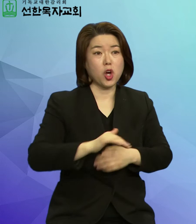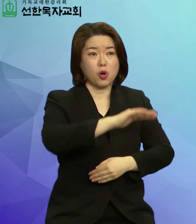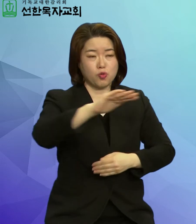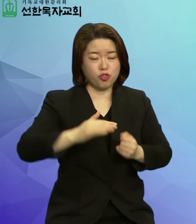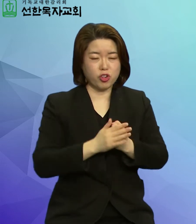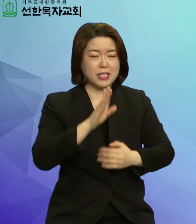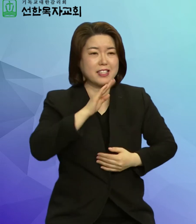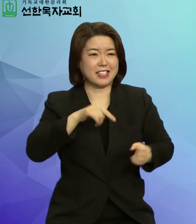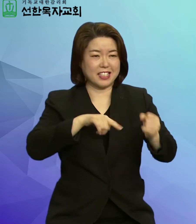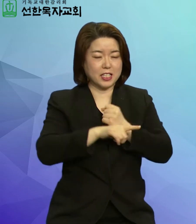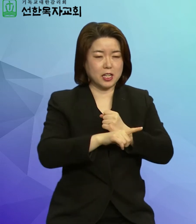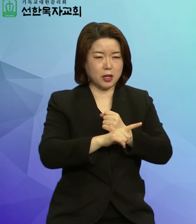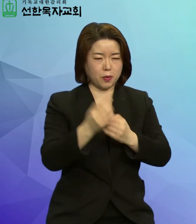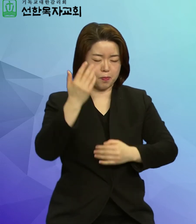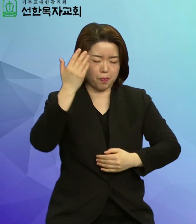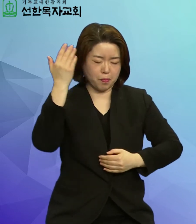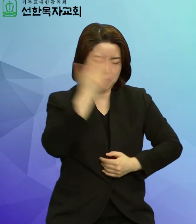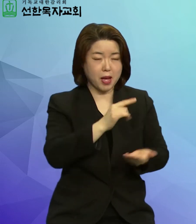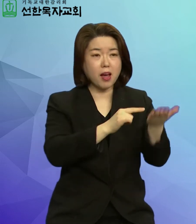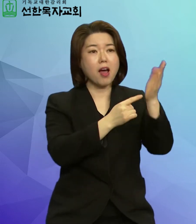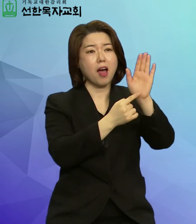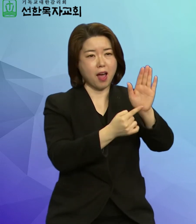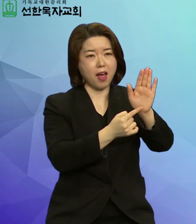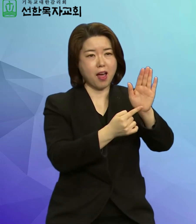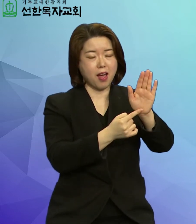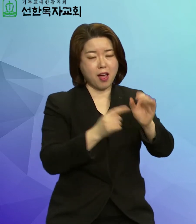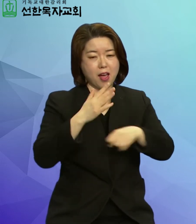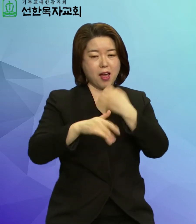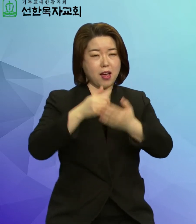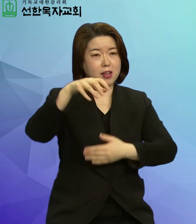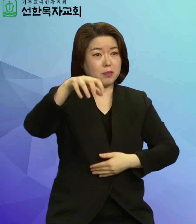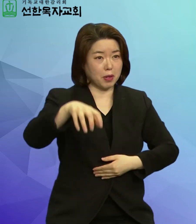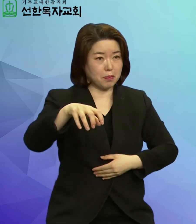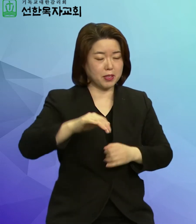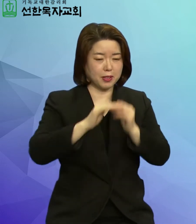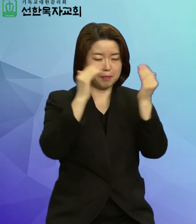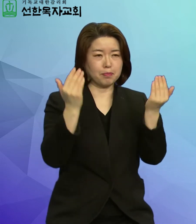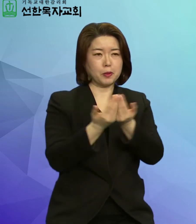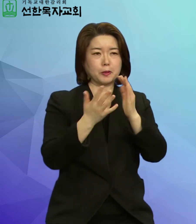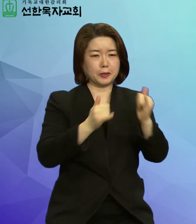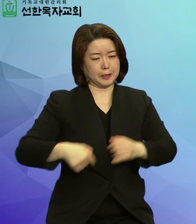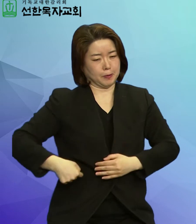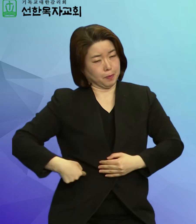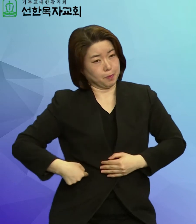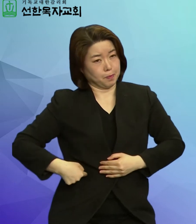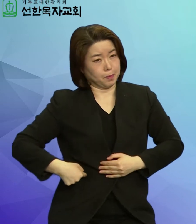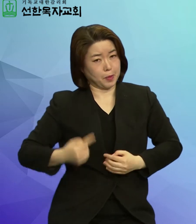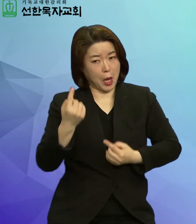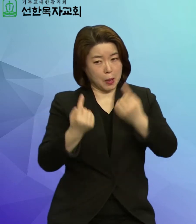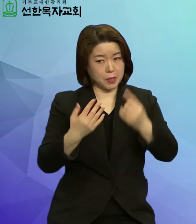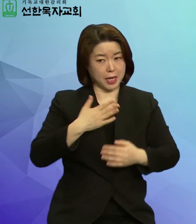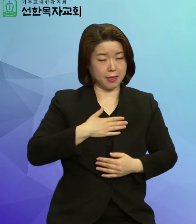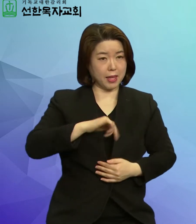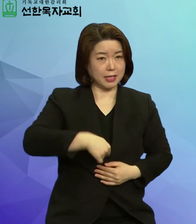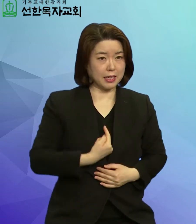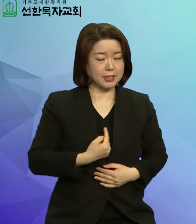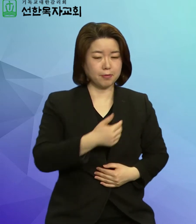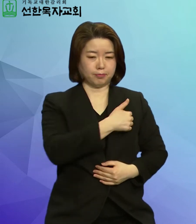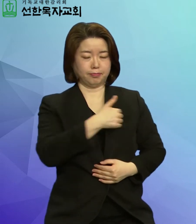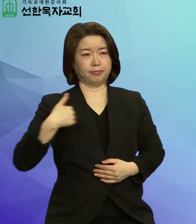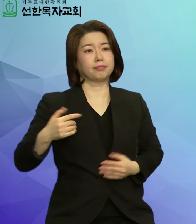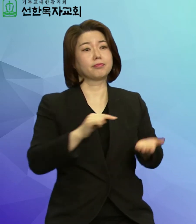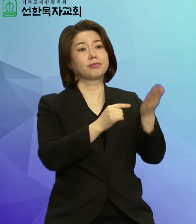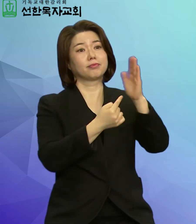않습니다. 우리는 진리를 환히 드러냄으로써 하나님 앞에서 모든 사람의 양심에 우리